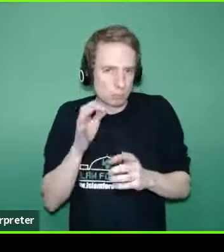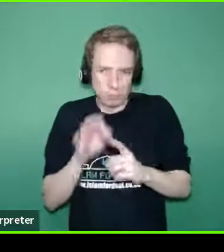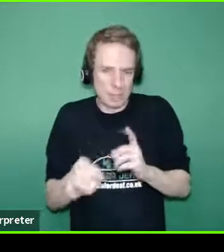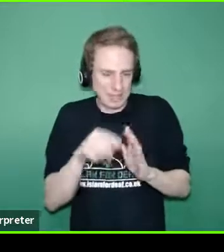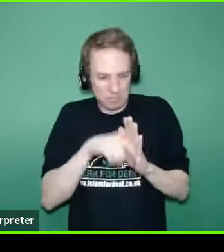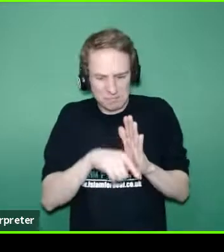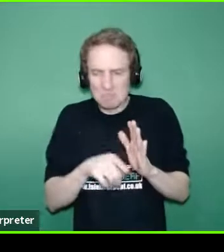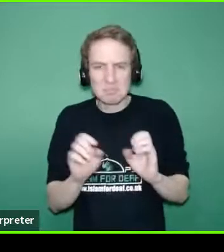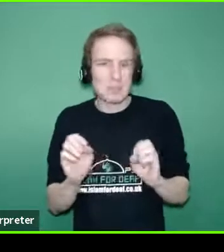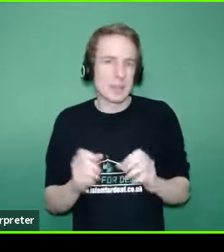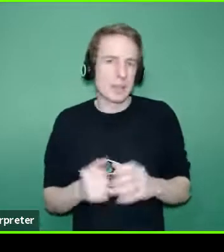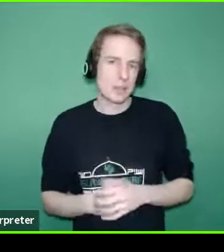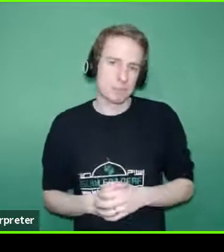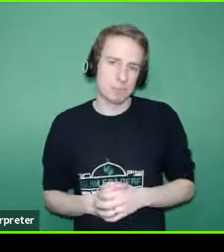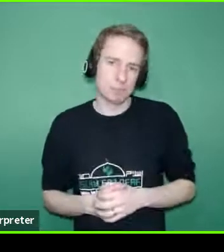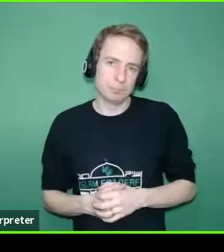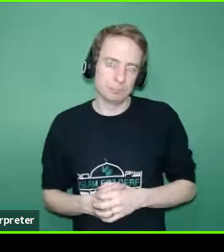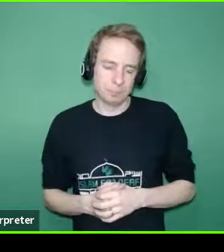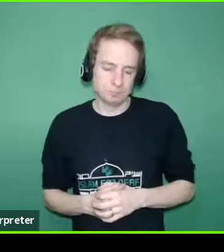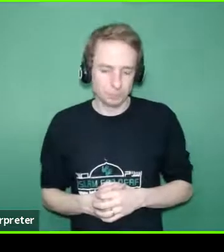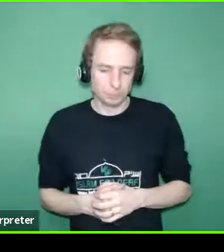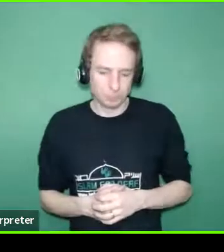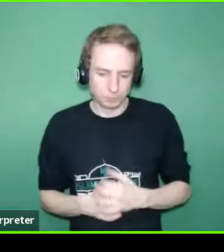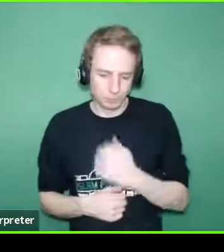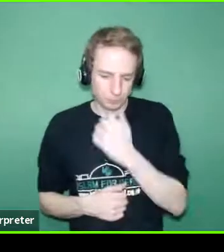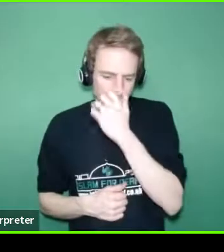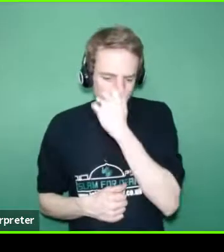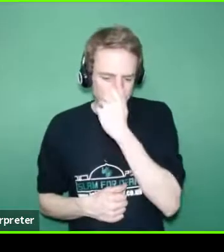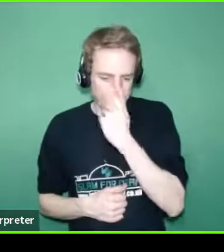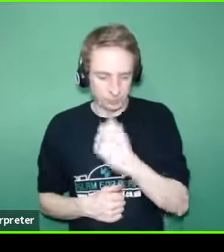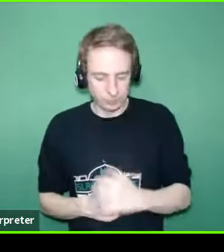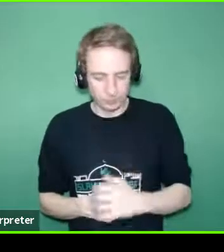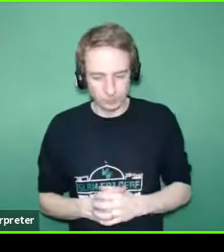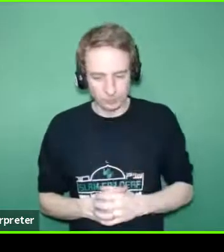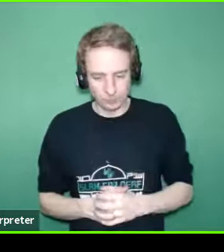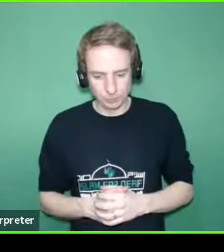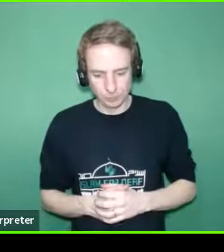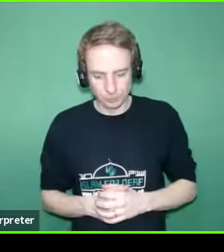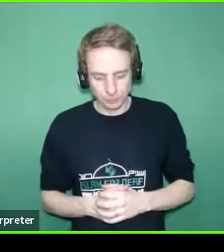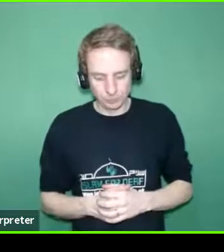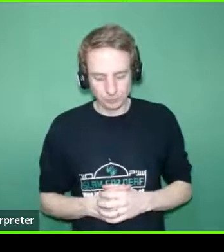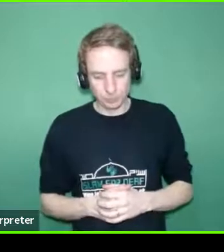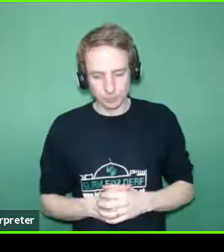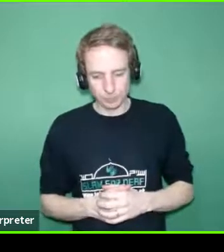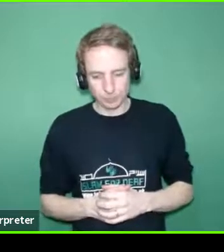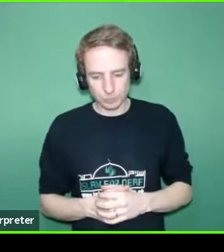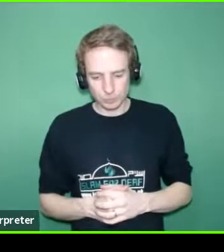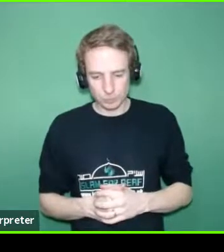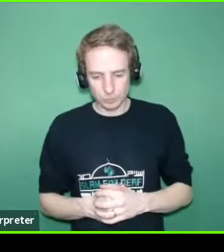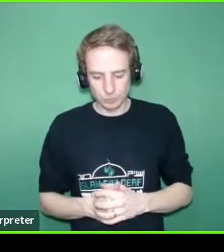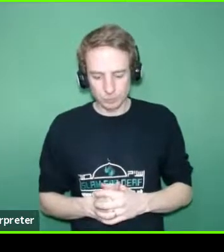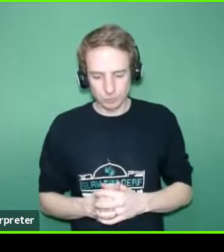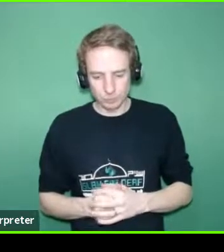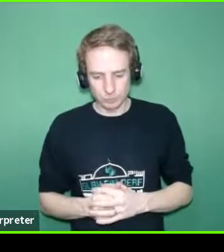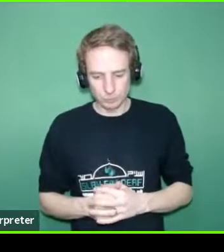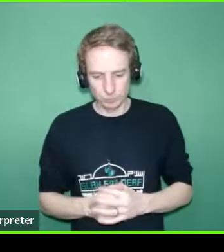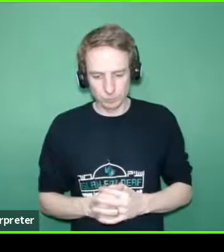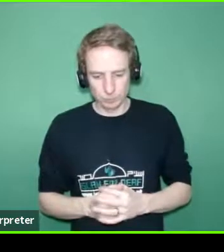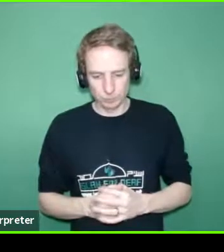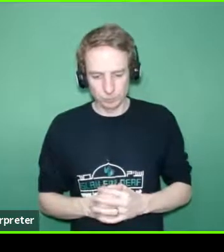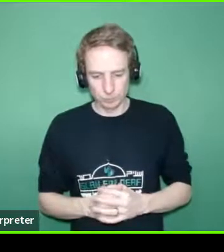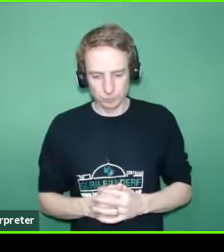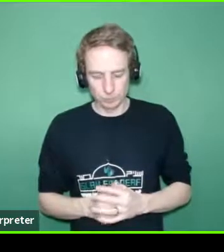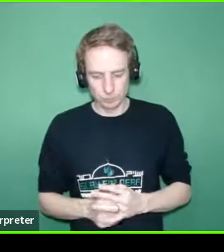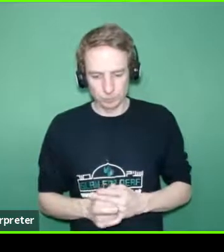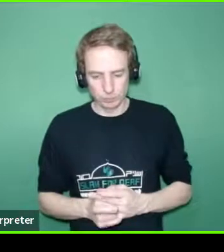وأيضا قال رحمه الله وأما الأحاديث الواردة في فضل رجب أو في فضل صيامه أو صيام شيء